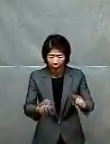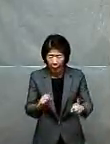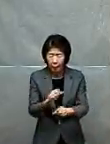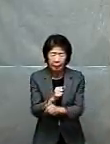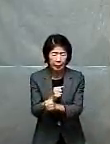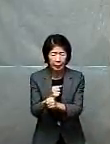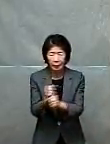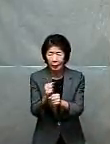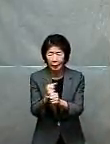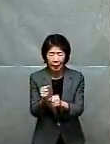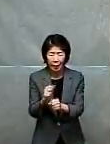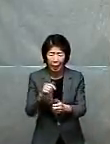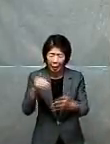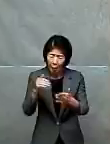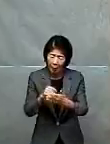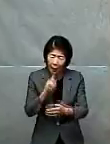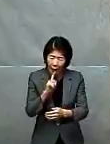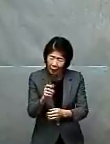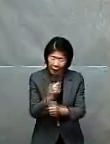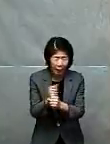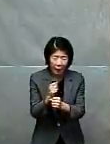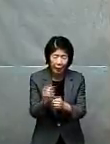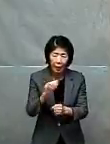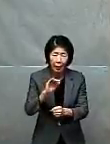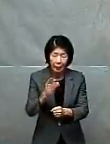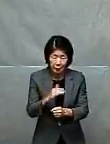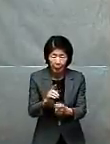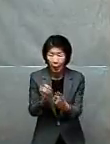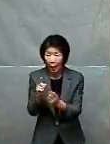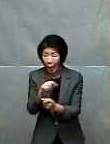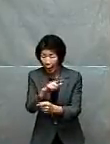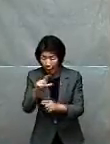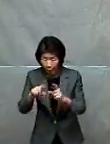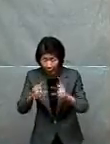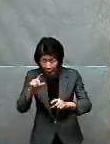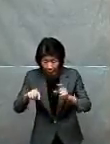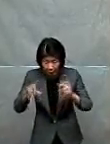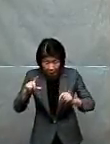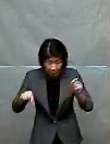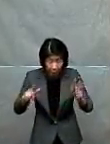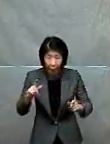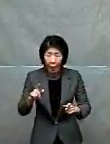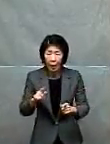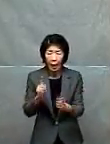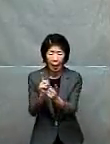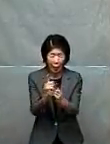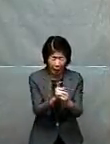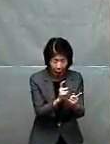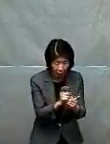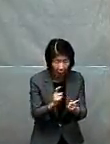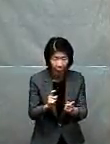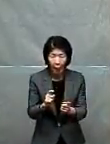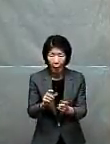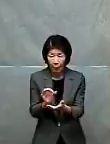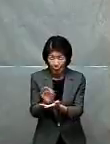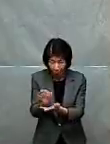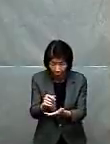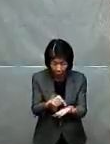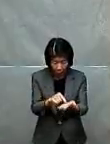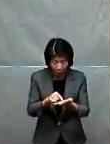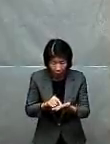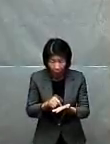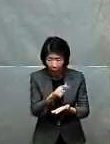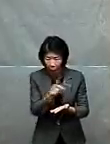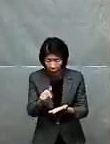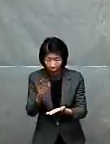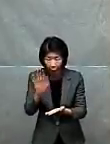ないとまでは言ってないんですけれども、本当に多様なものがあるということで、お支払い請求